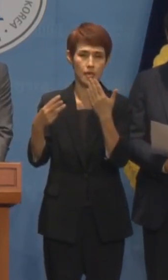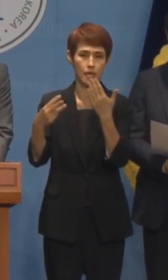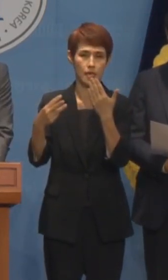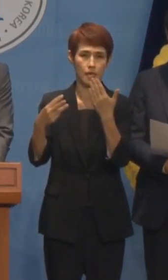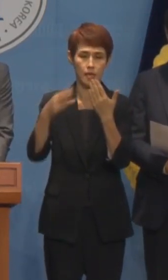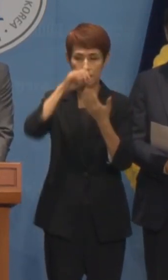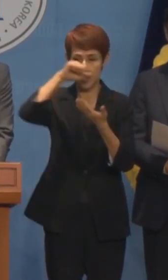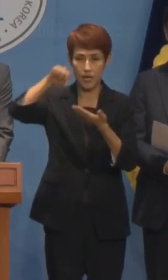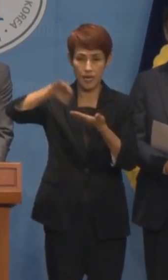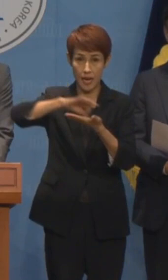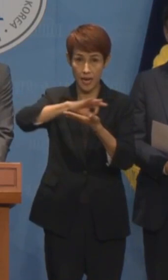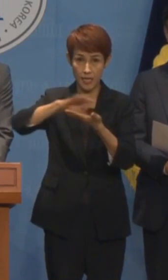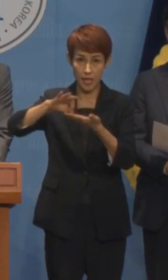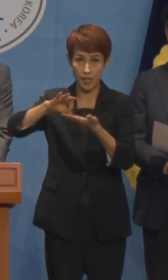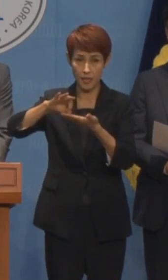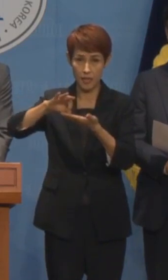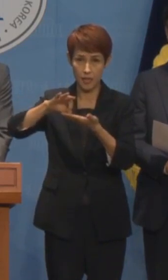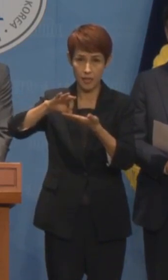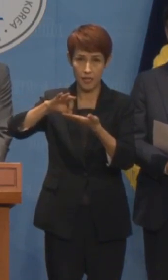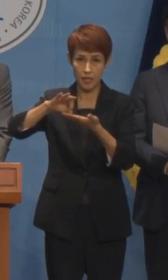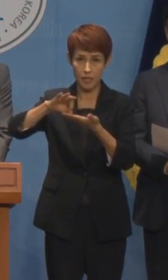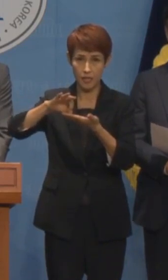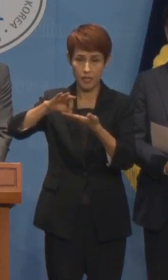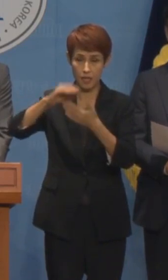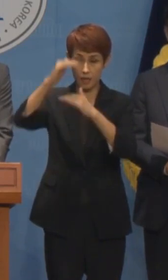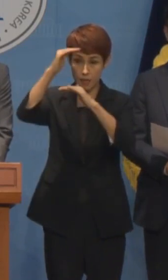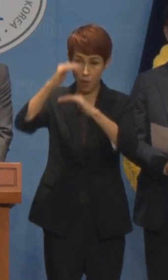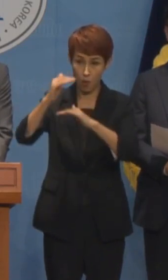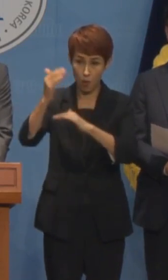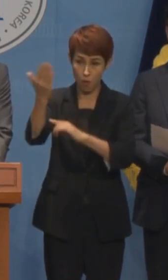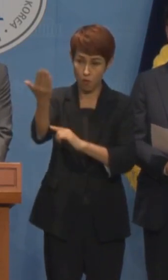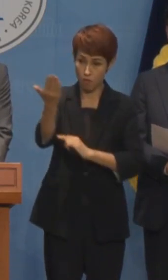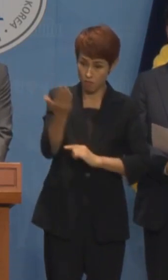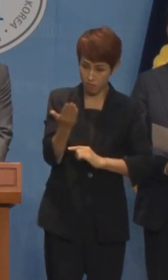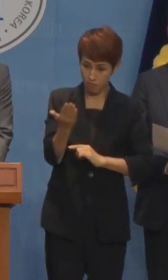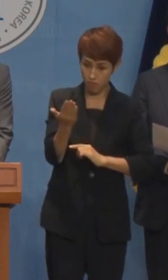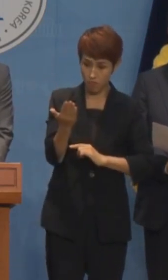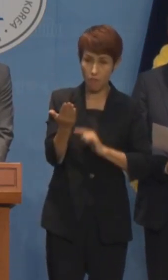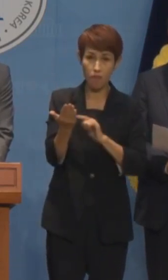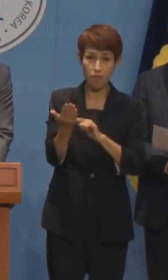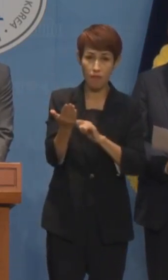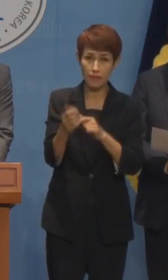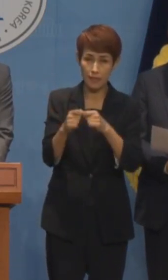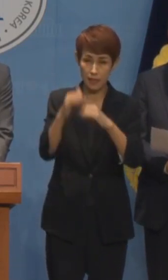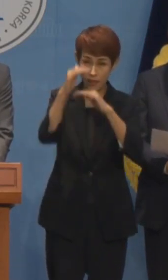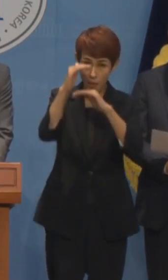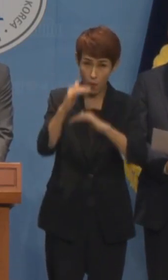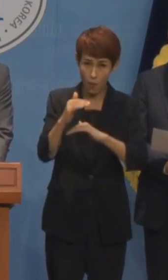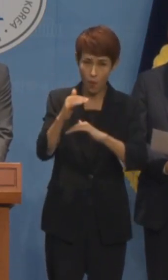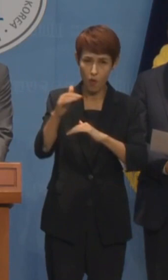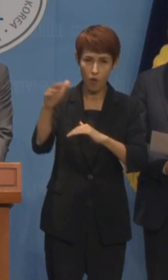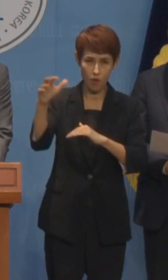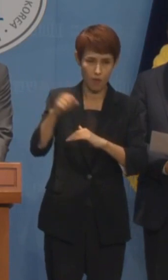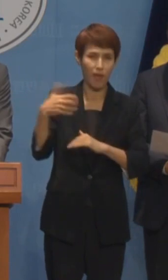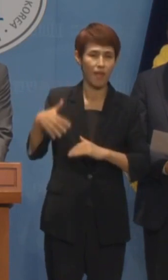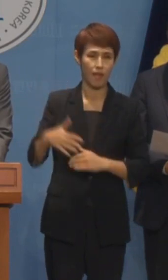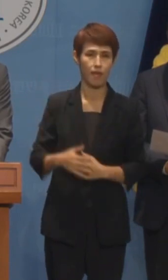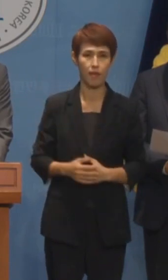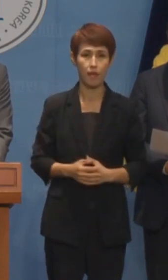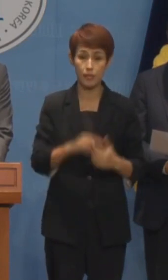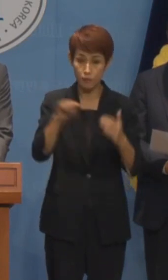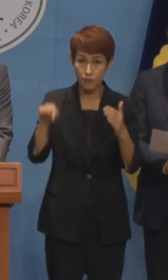저희들한테 도착한 이제 내역 중에서 아직 상세 내역까지는 저희들한테 도착하지는 않았습니다. 내역